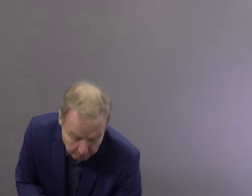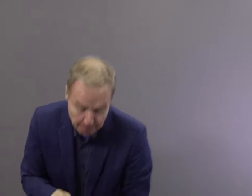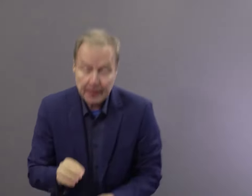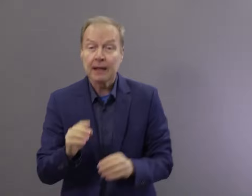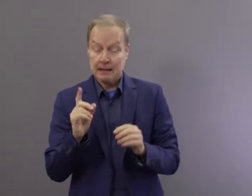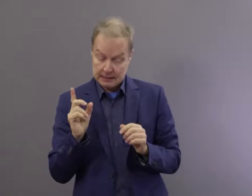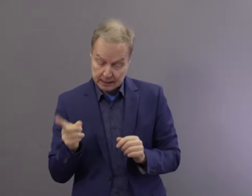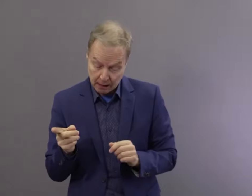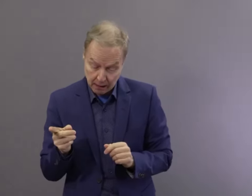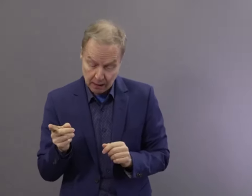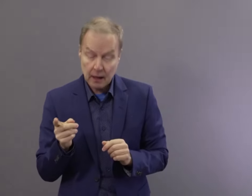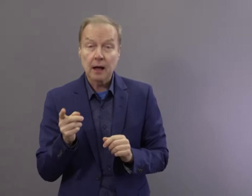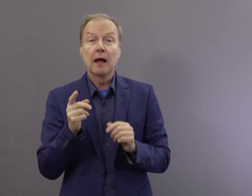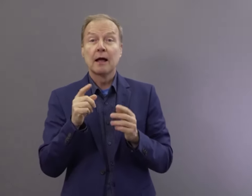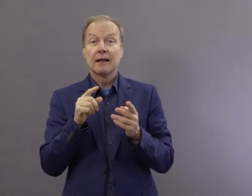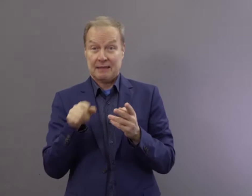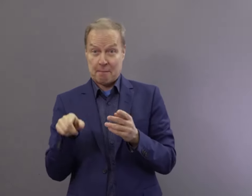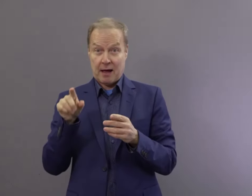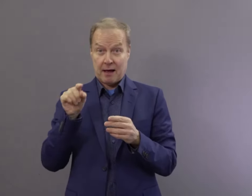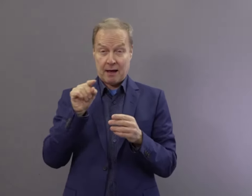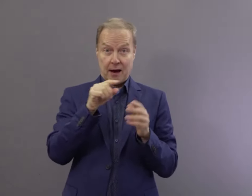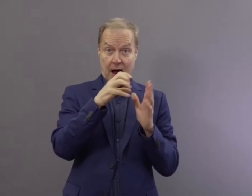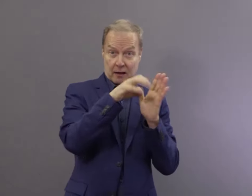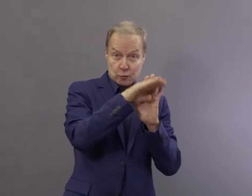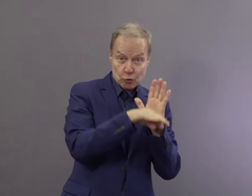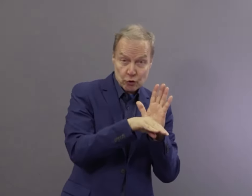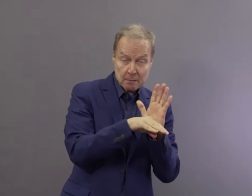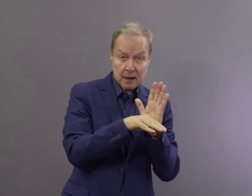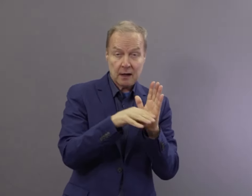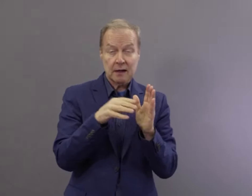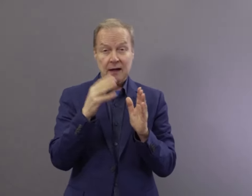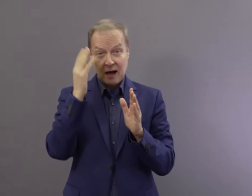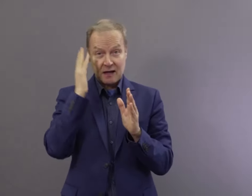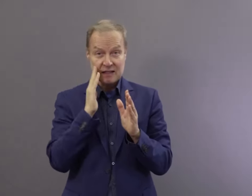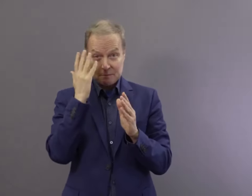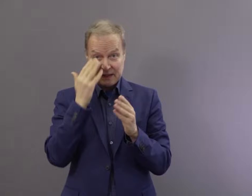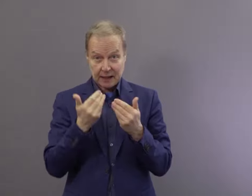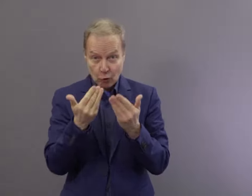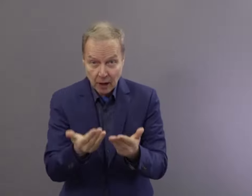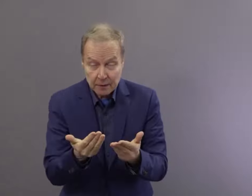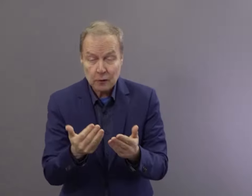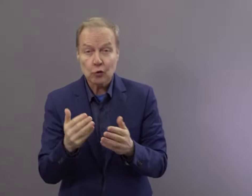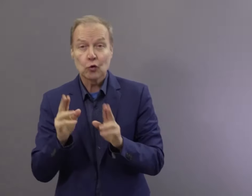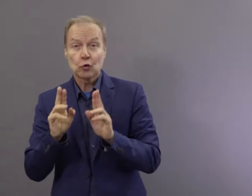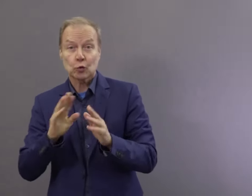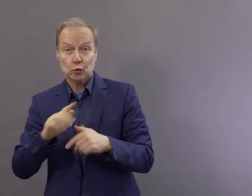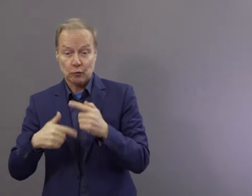ja sovintoprosessista, se on siellä mainittuna. Eli hallitusohjelma,